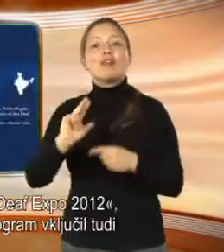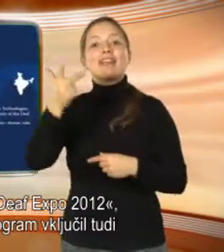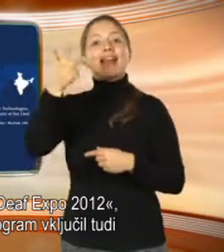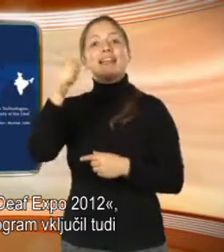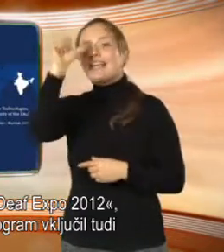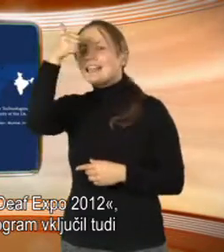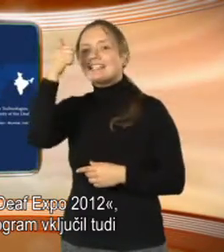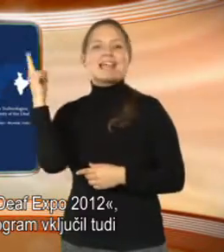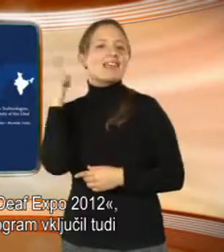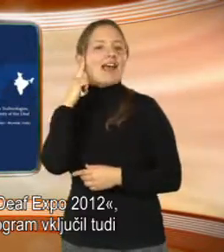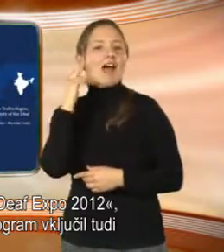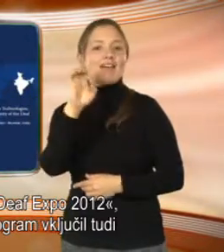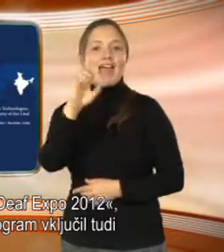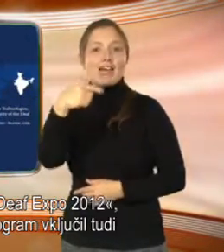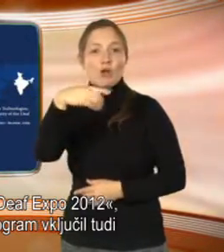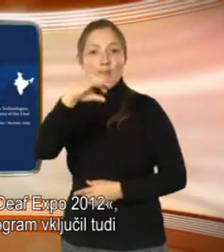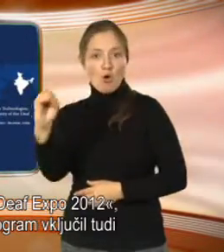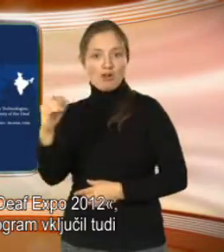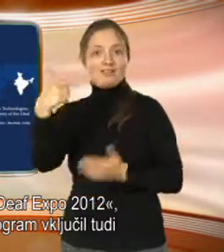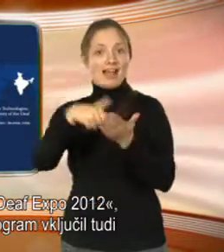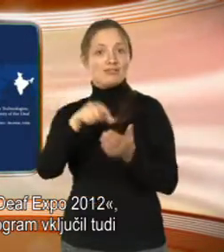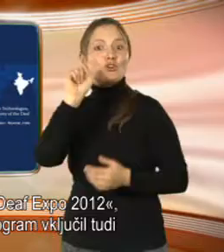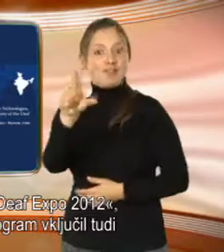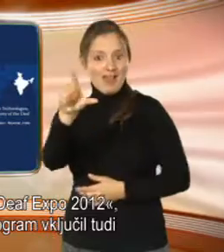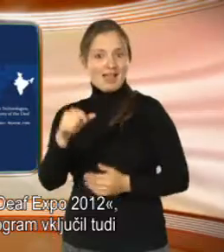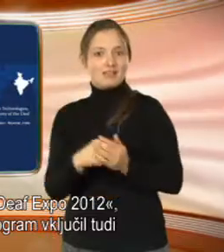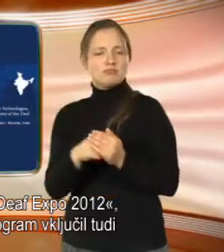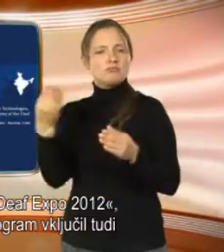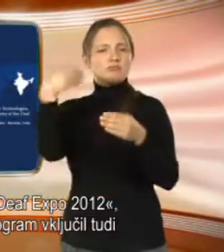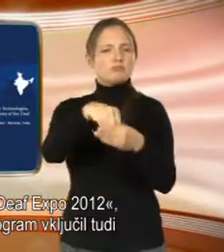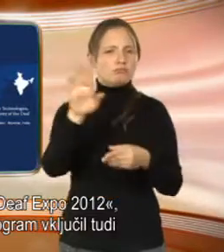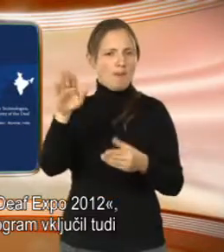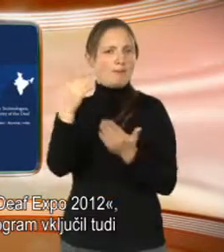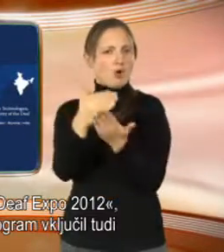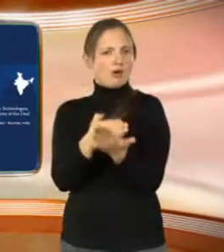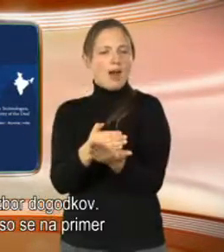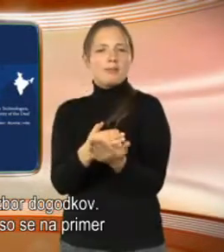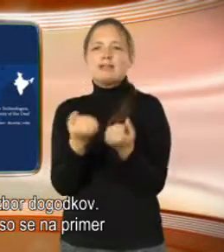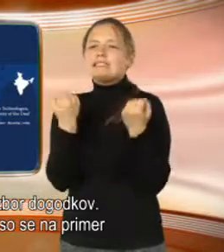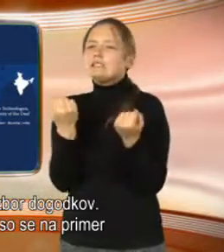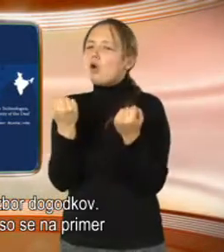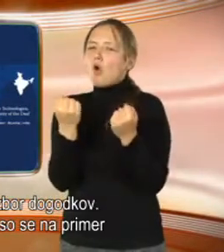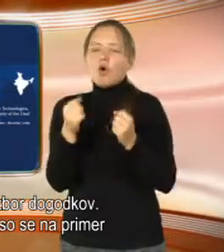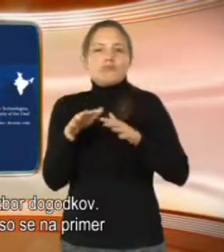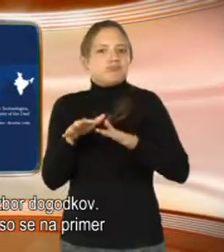Expo 2012, ki je v svoj program vključil tudi zelo širok izbor dogodkov.